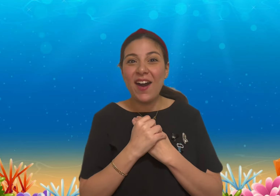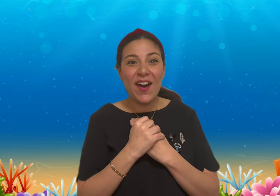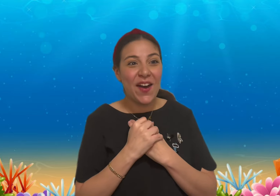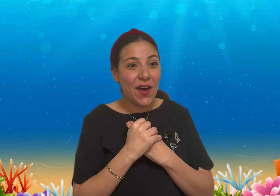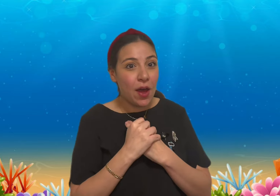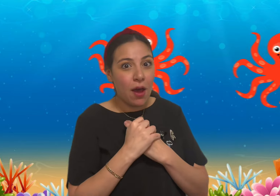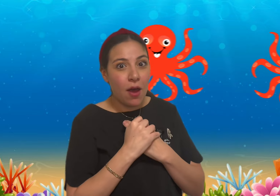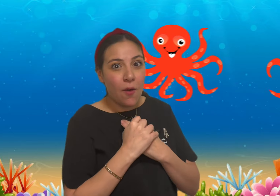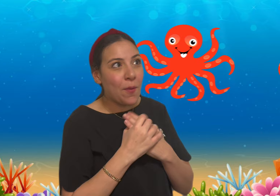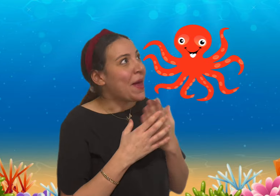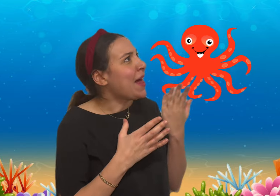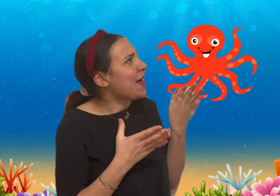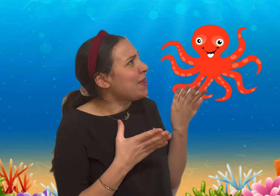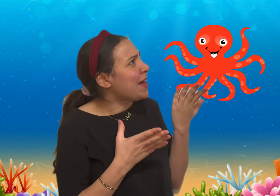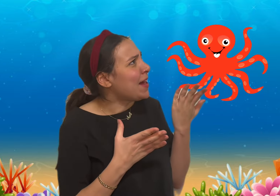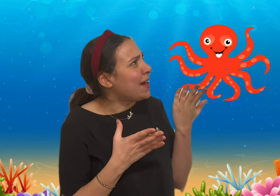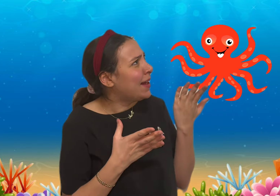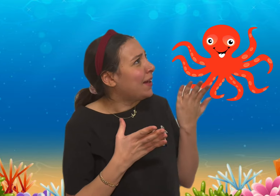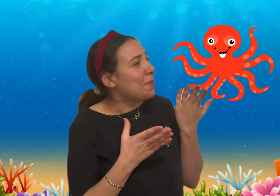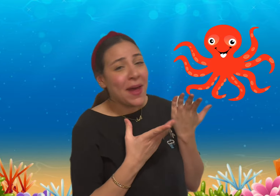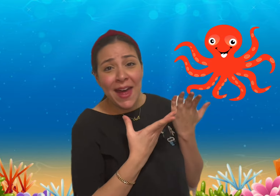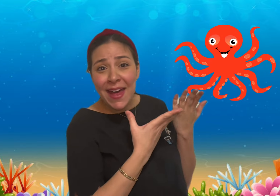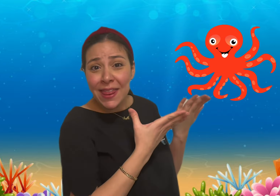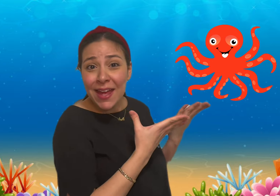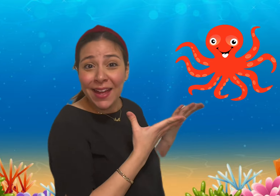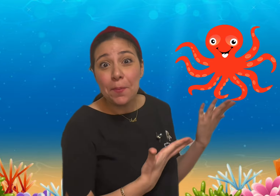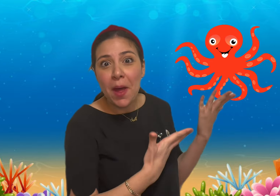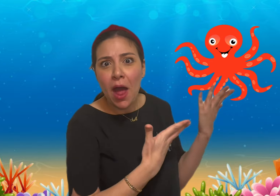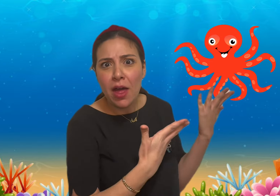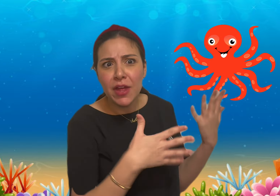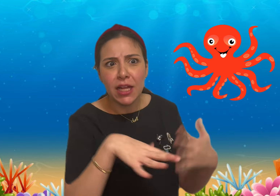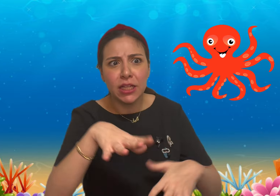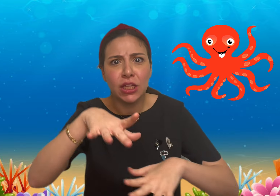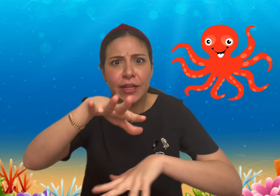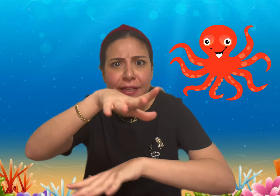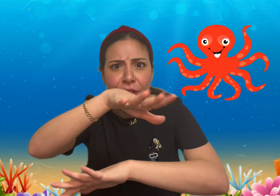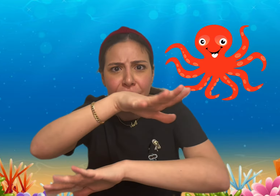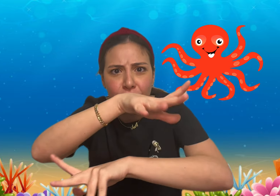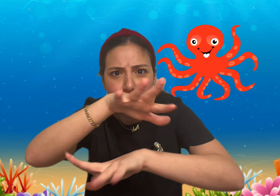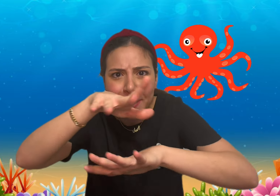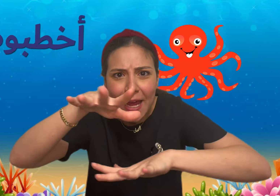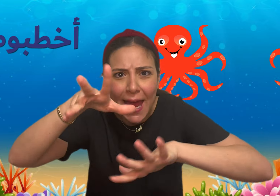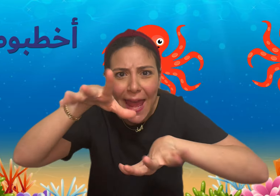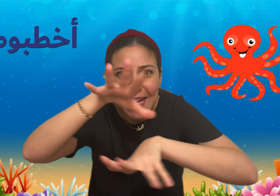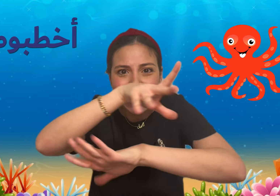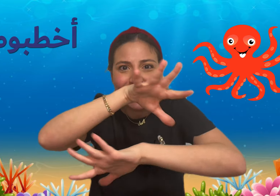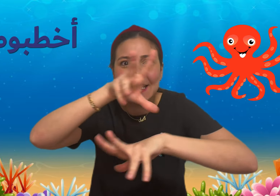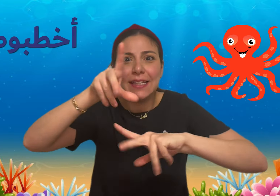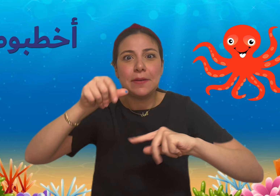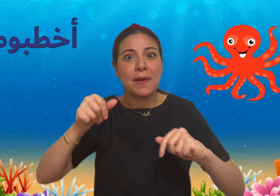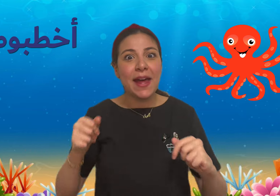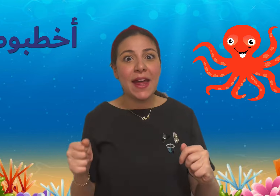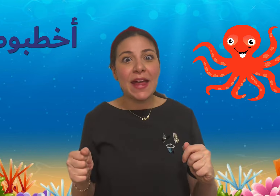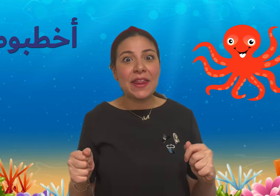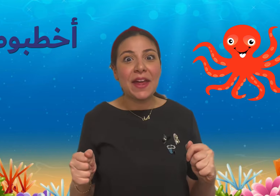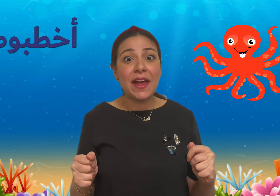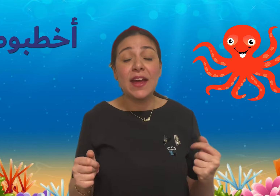وما هذا؟ ما هذا؟ ما هذا لديه الكثير من الأيدي؟ ما هذا؟